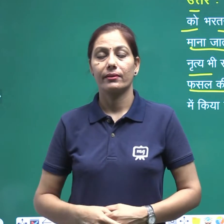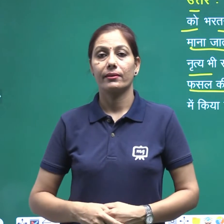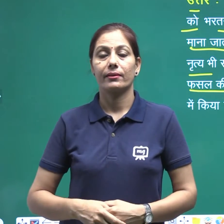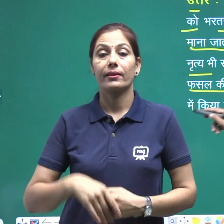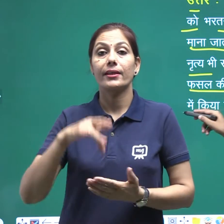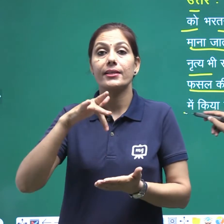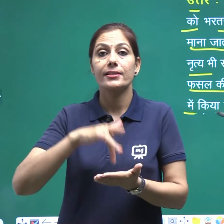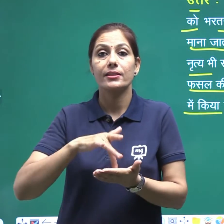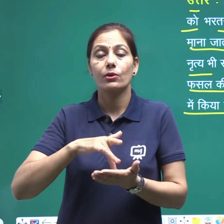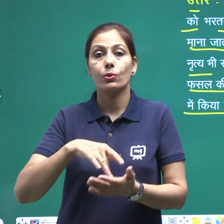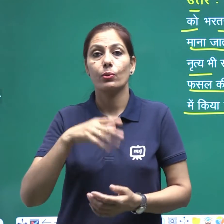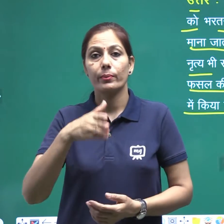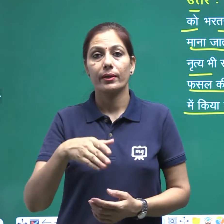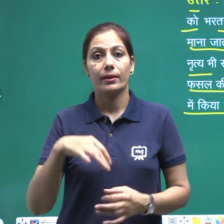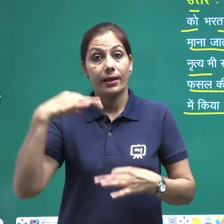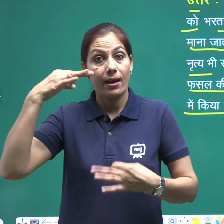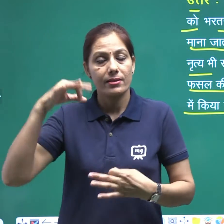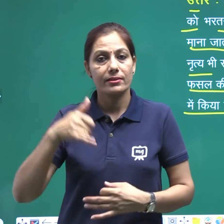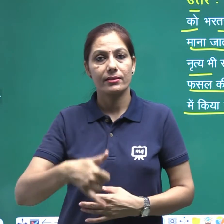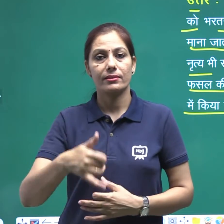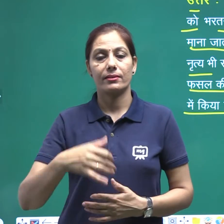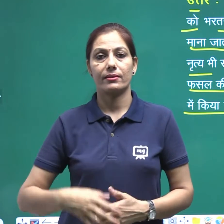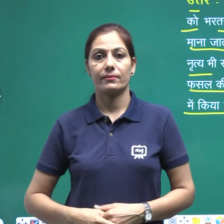खलिहान में किया जाता है।